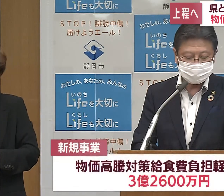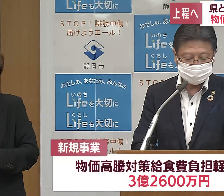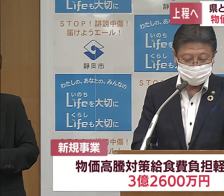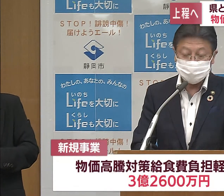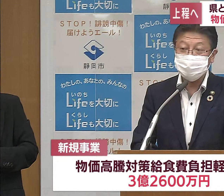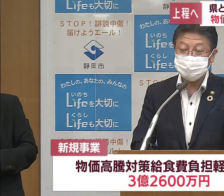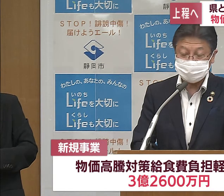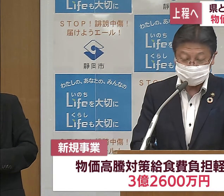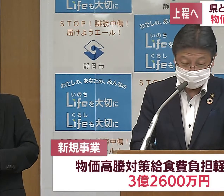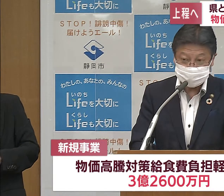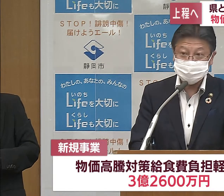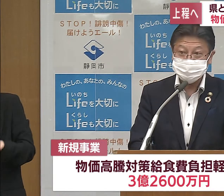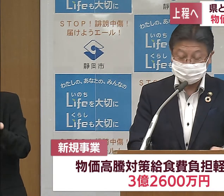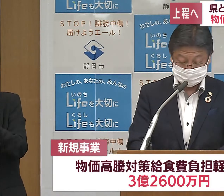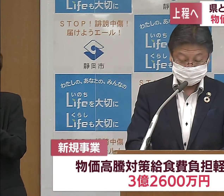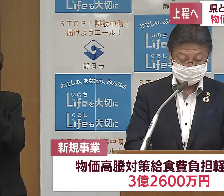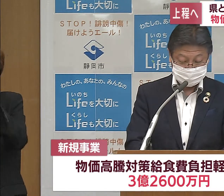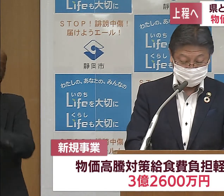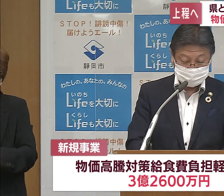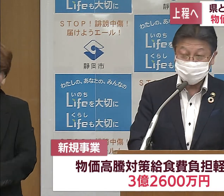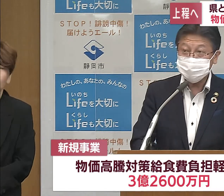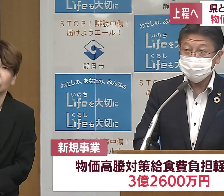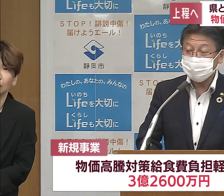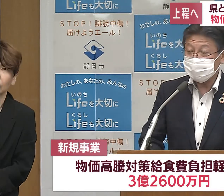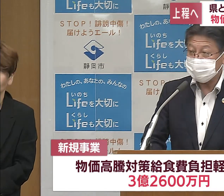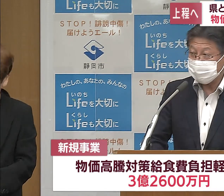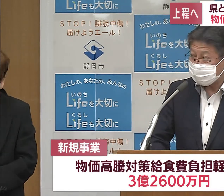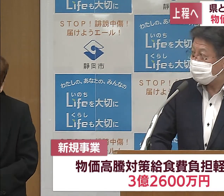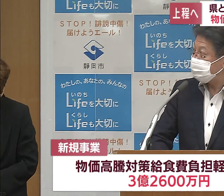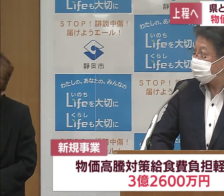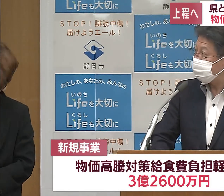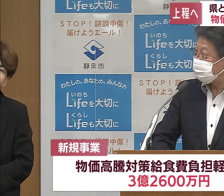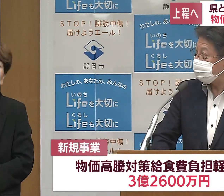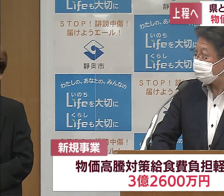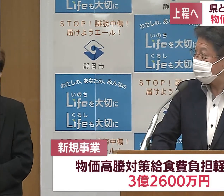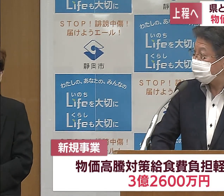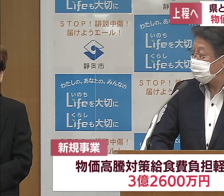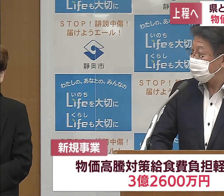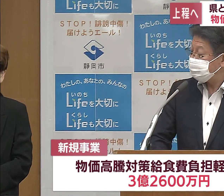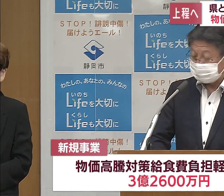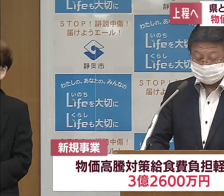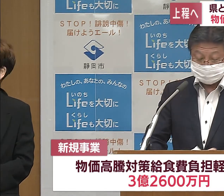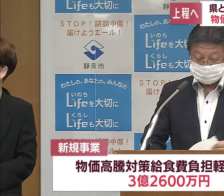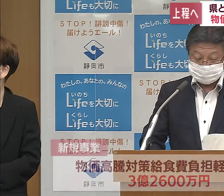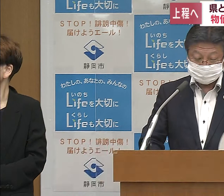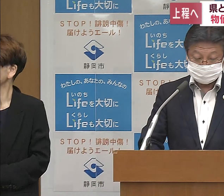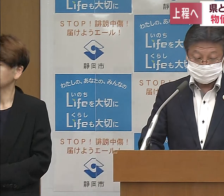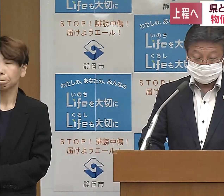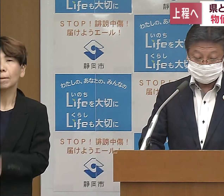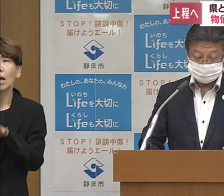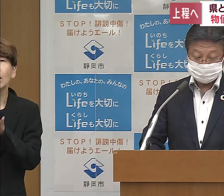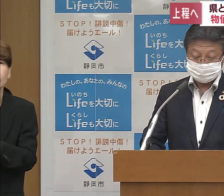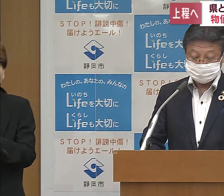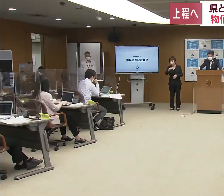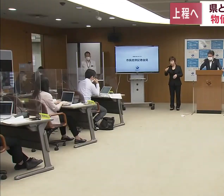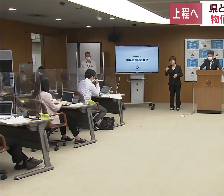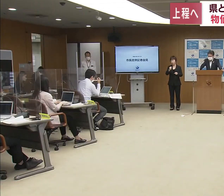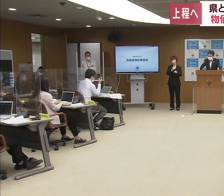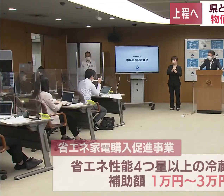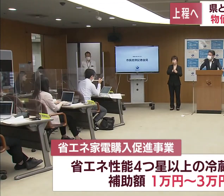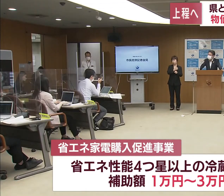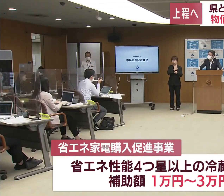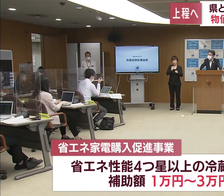こども園や小中学校の給食の食材料費のおよそ10%を確保市民が